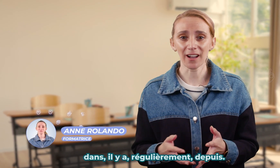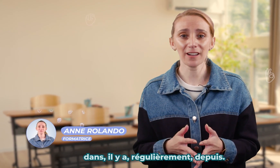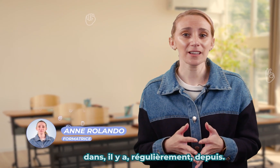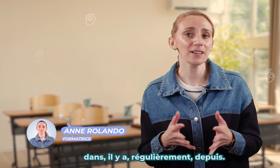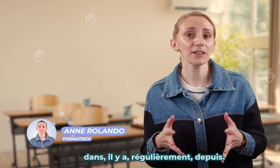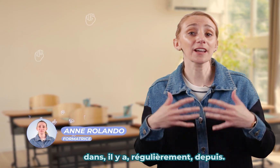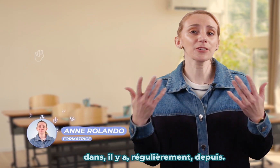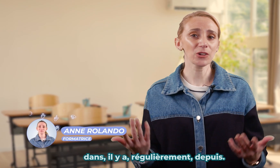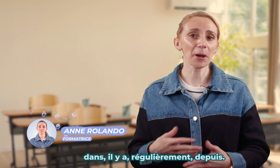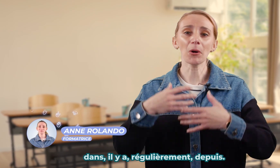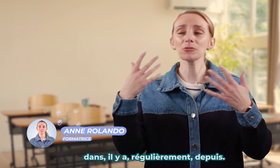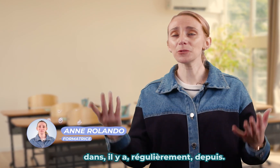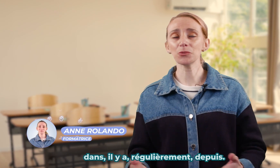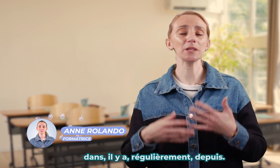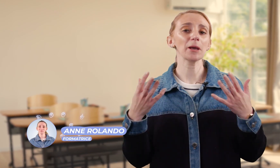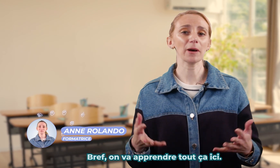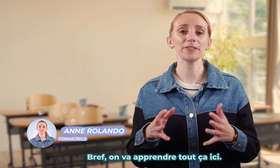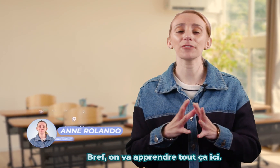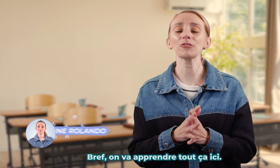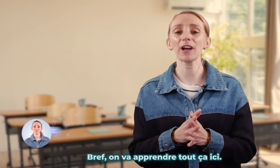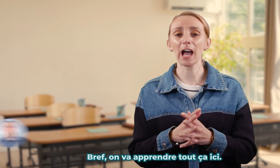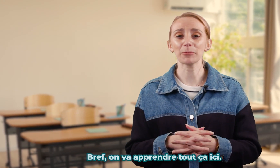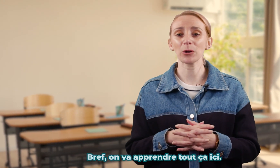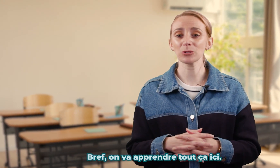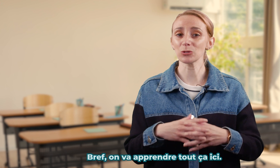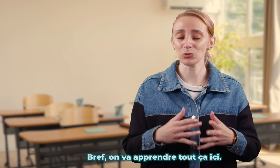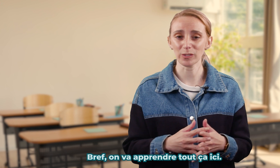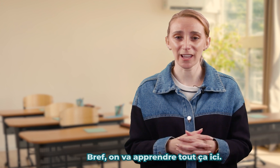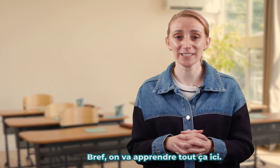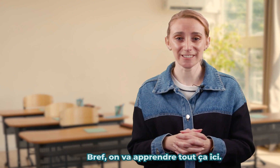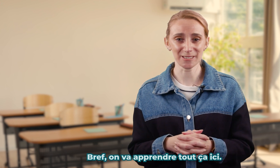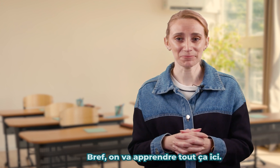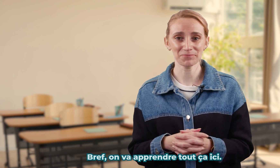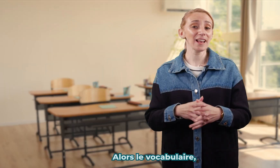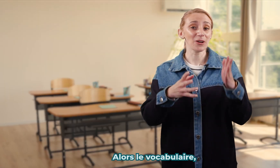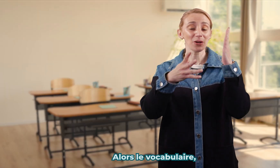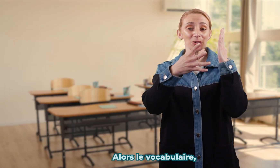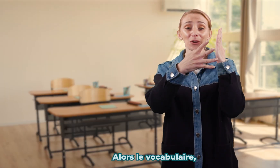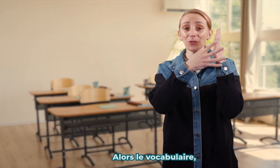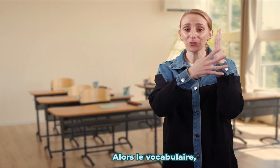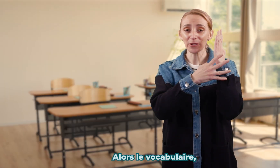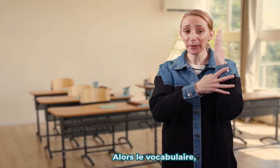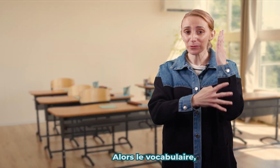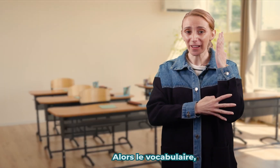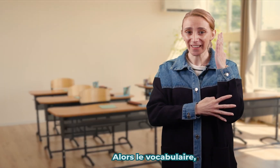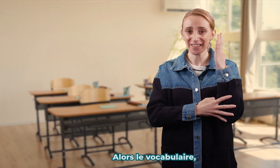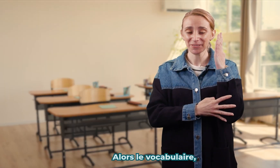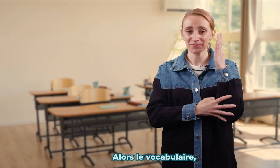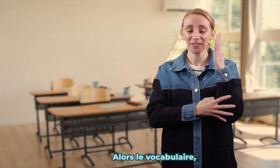a, régulièrement, depuis, bref, on va apprendre tout ça ici. Alors, le vocabulaire.